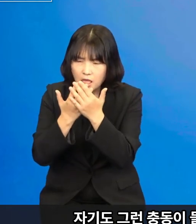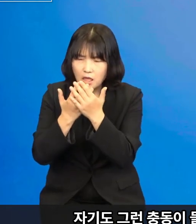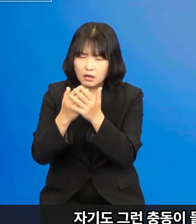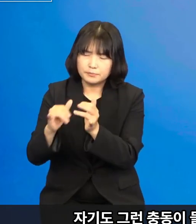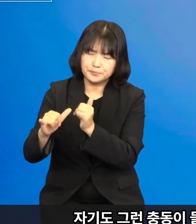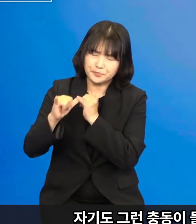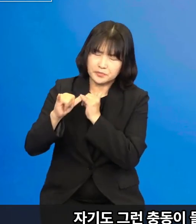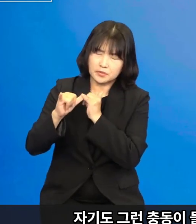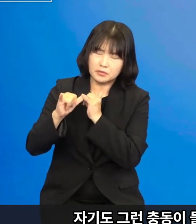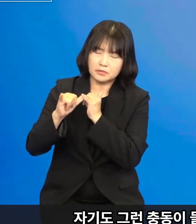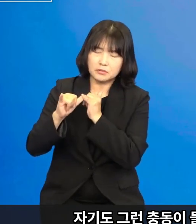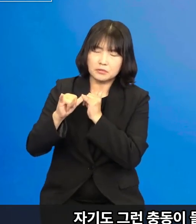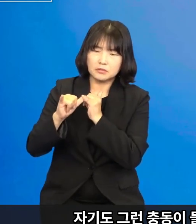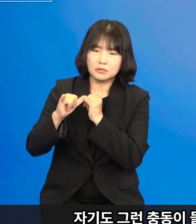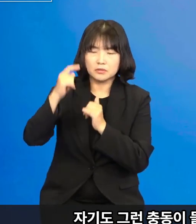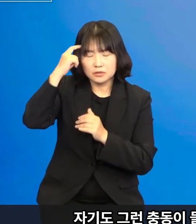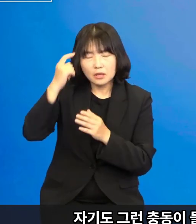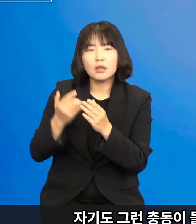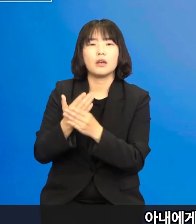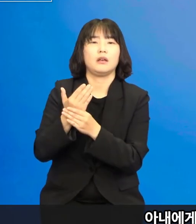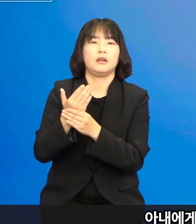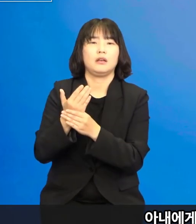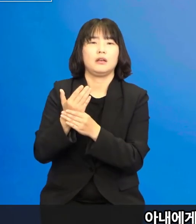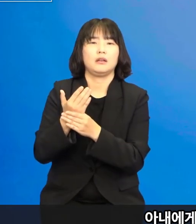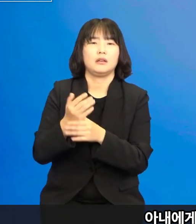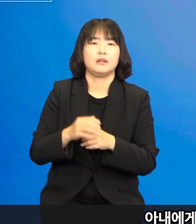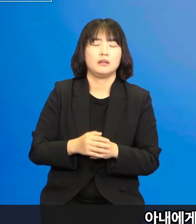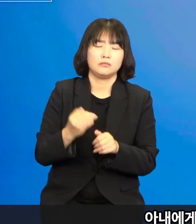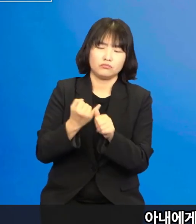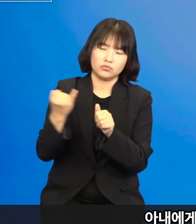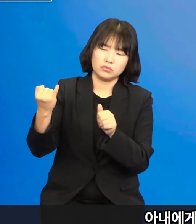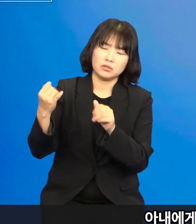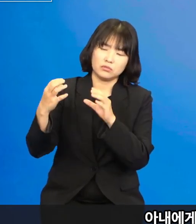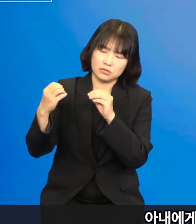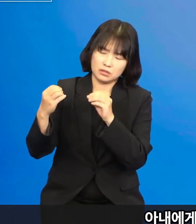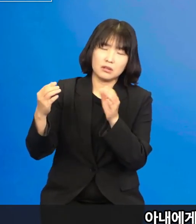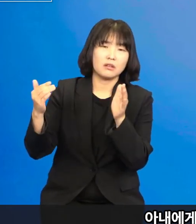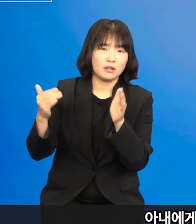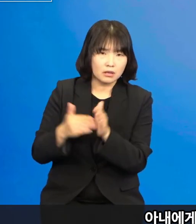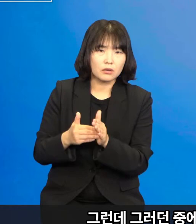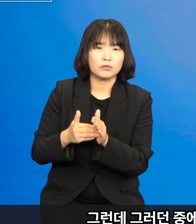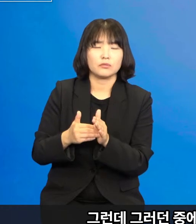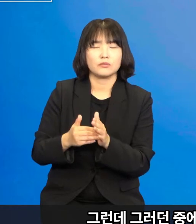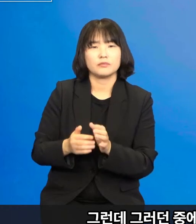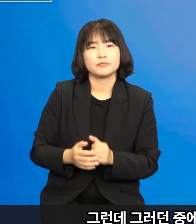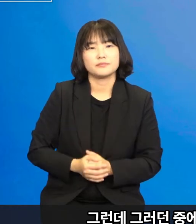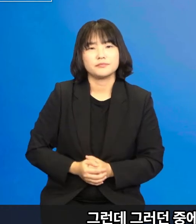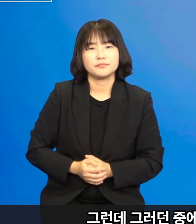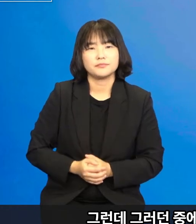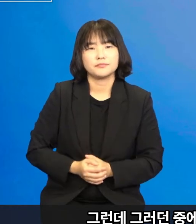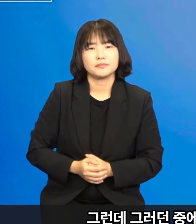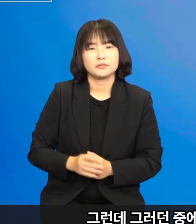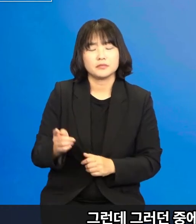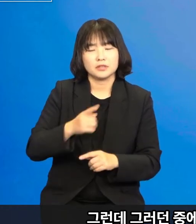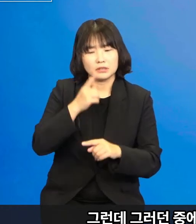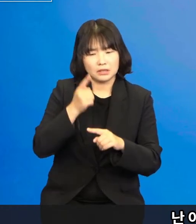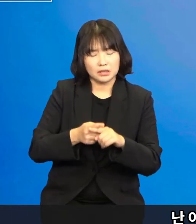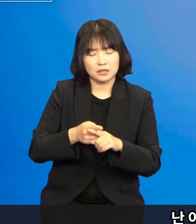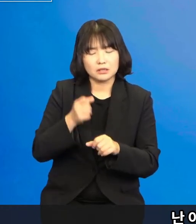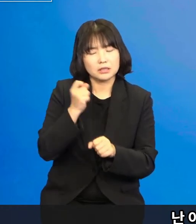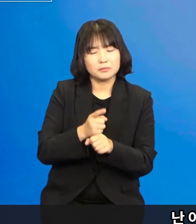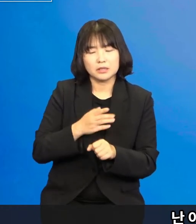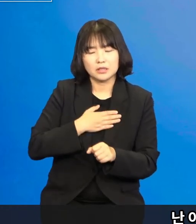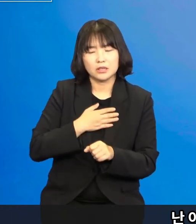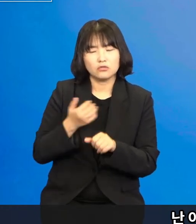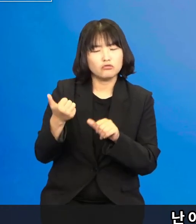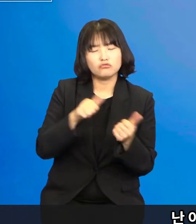들더래. 죽고 싶더라 이거예요. 아내에게도 그 얘기를 하고. 근데 그러던 중에 이미 나는 죽은 목숨이니까 난